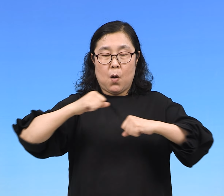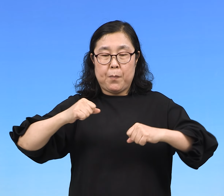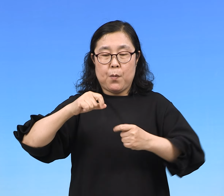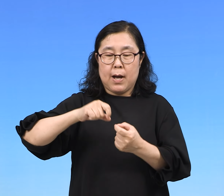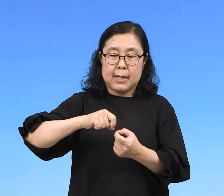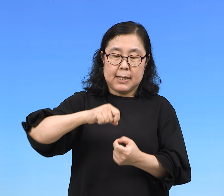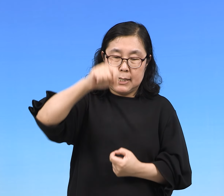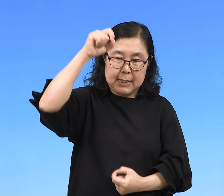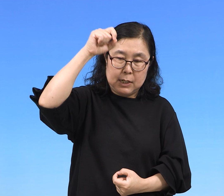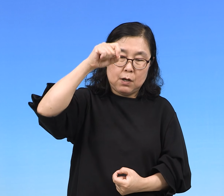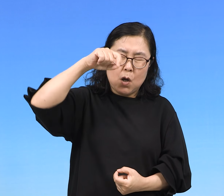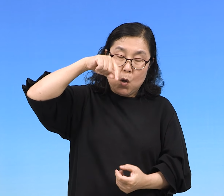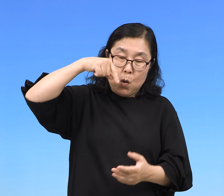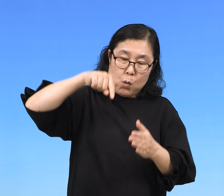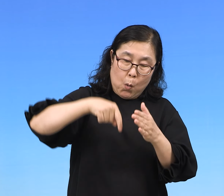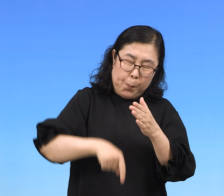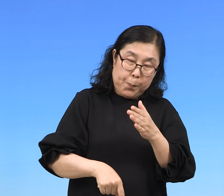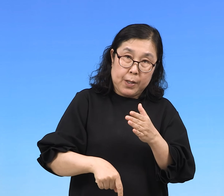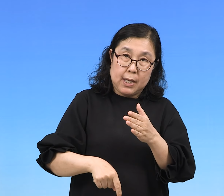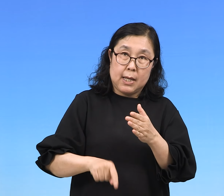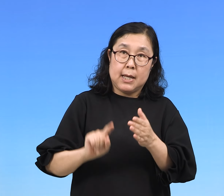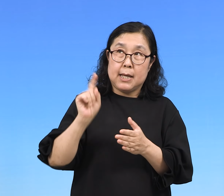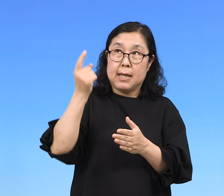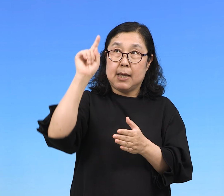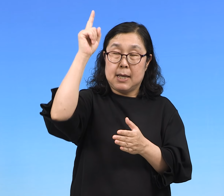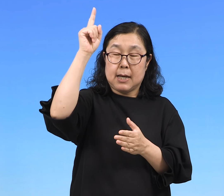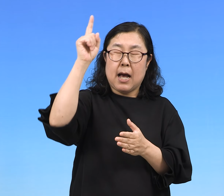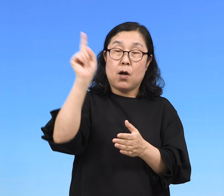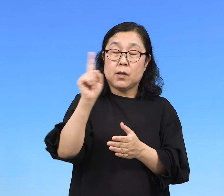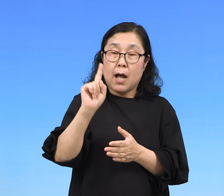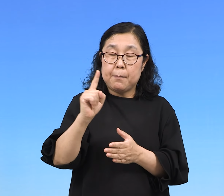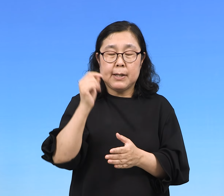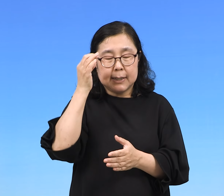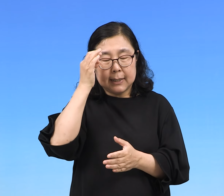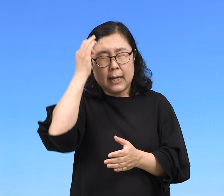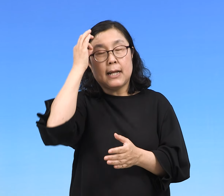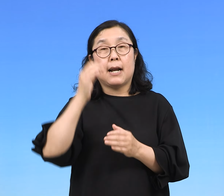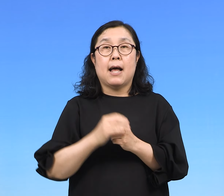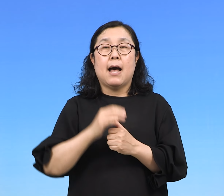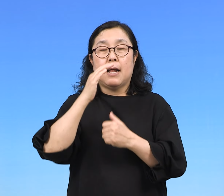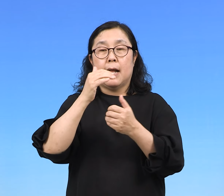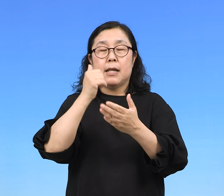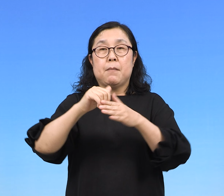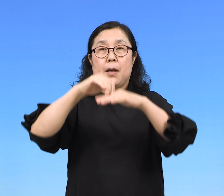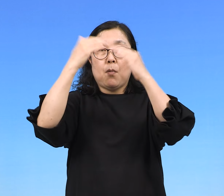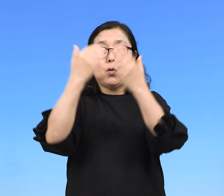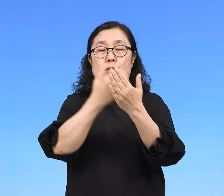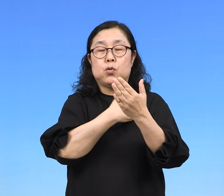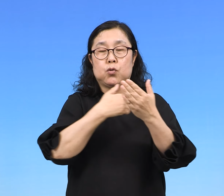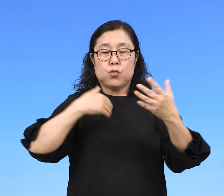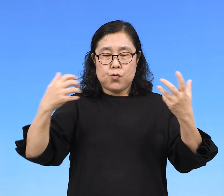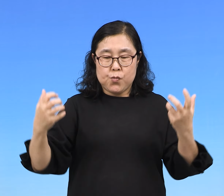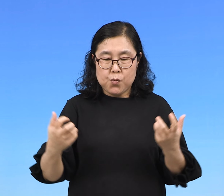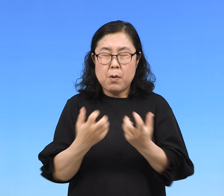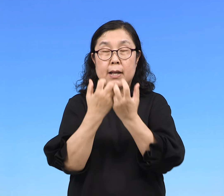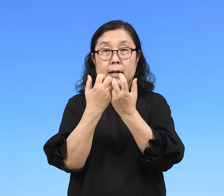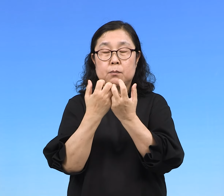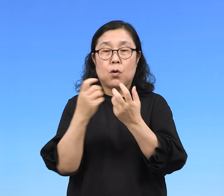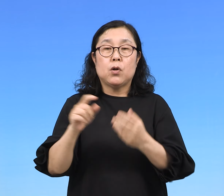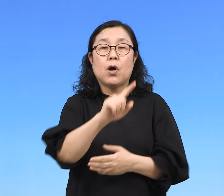그 너비와 길이와 높이와 깊이가 어떠함을 깨달아 하나님의 모든 충만하신 것으로